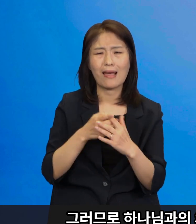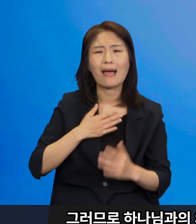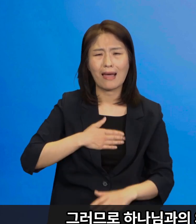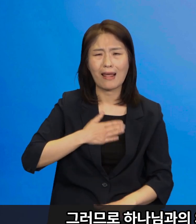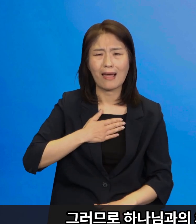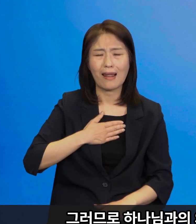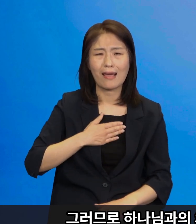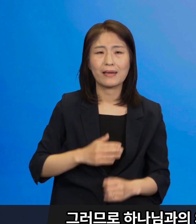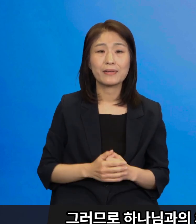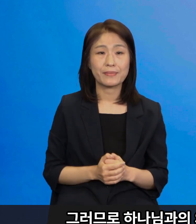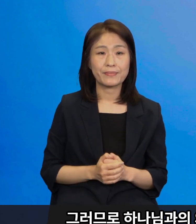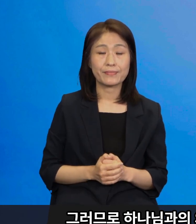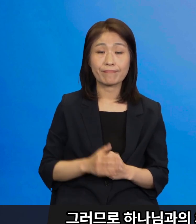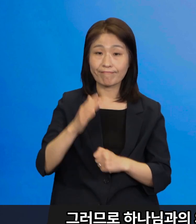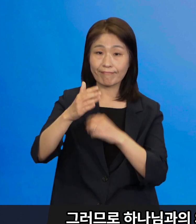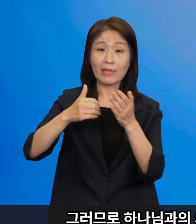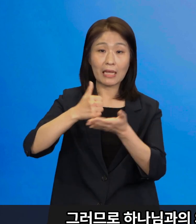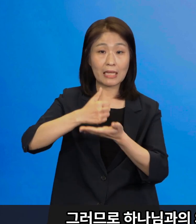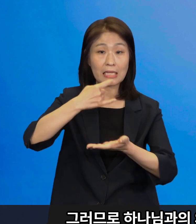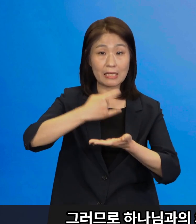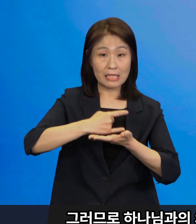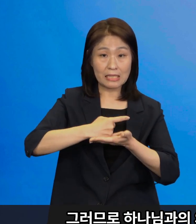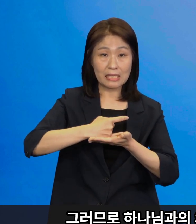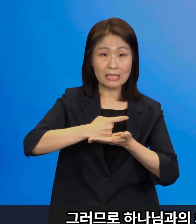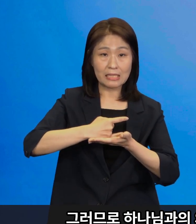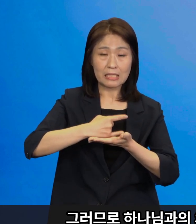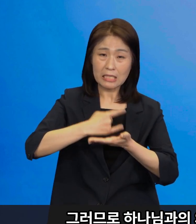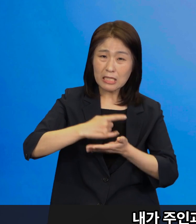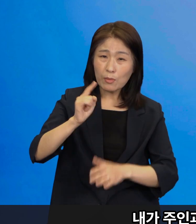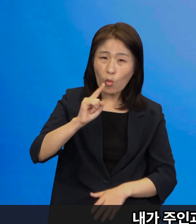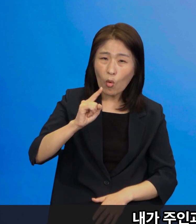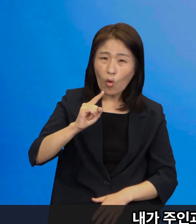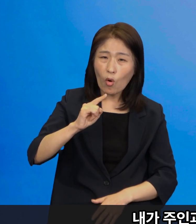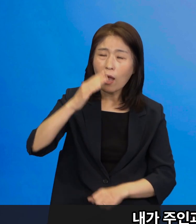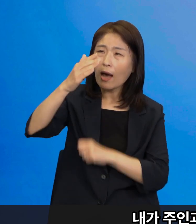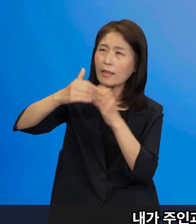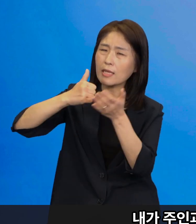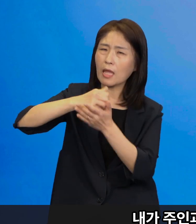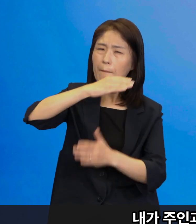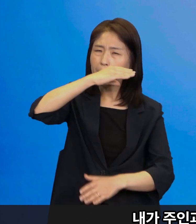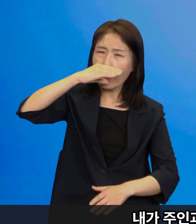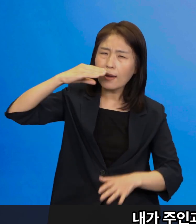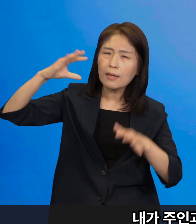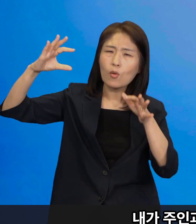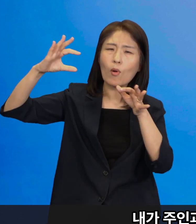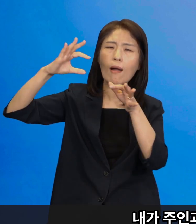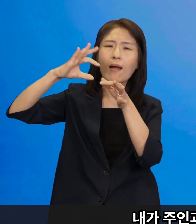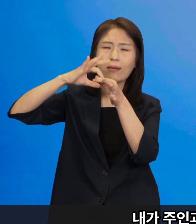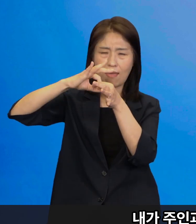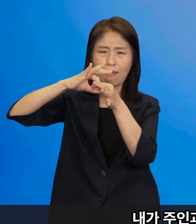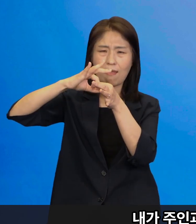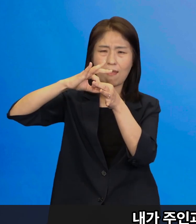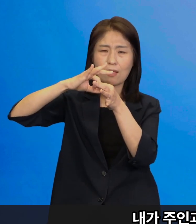그러므로 하나님과의 바른 관계를 추구하라는 거예요. 내가 주님과의 바른 관계에 있는가?